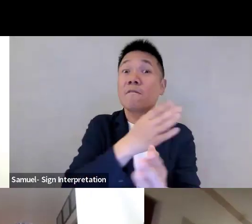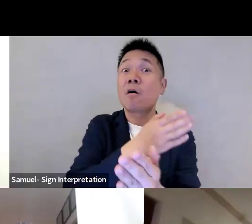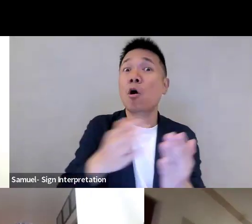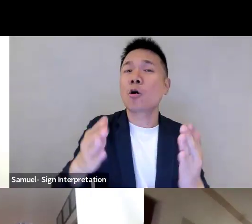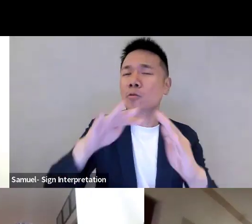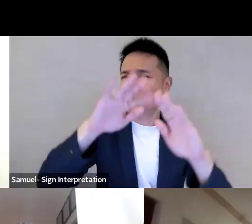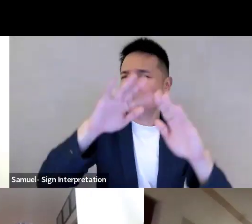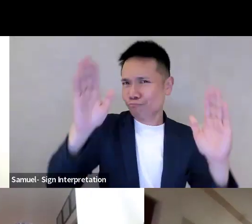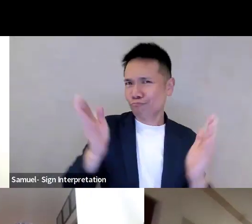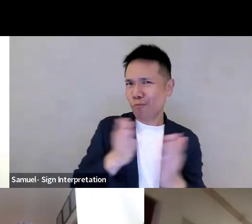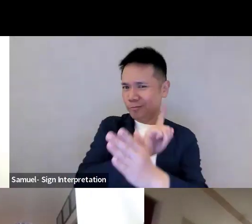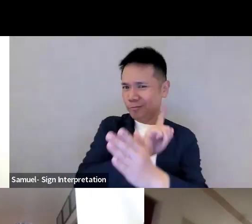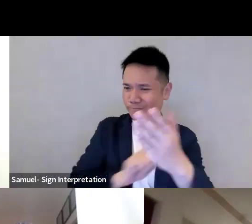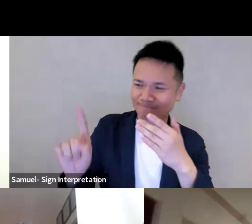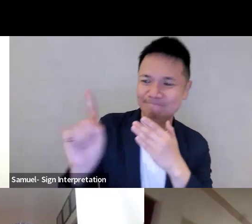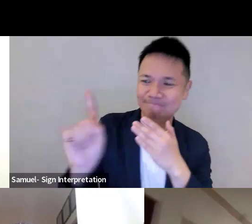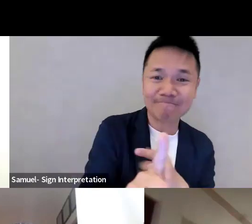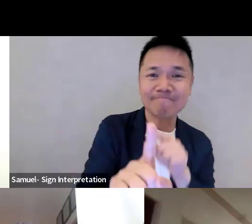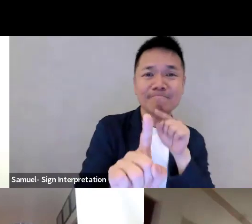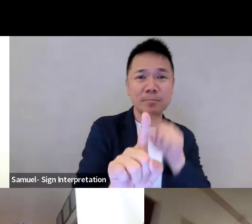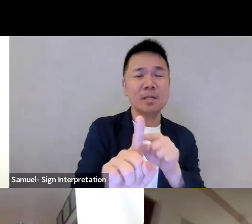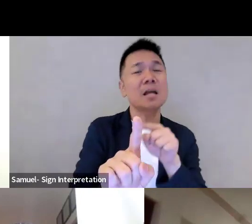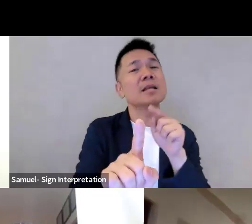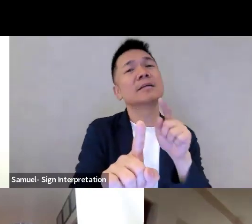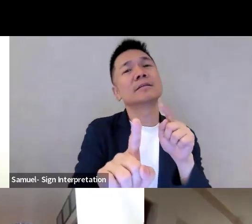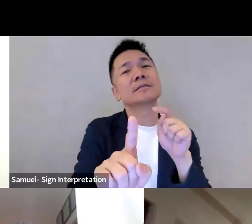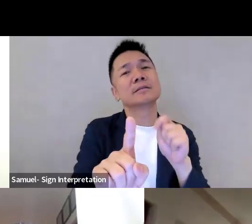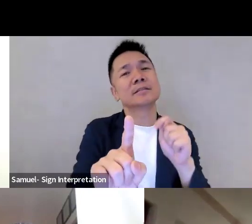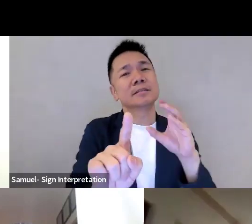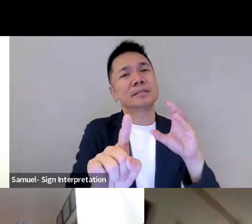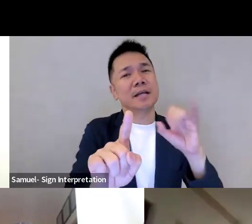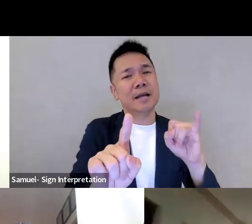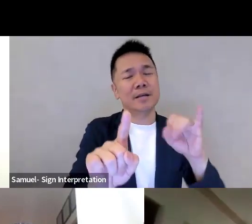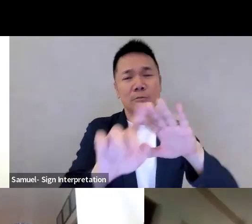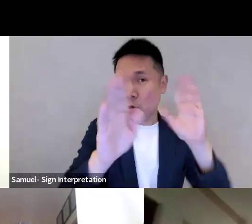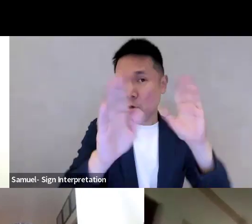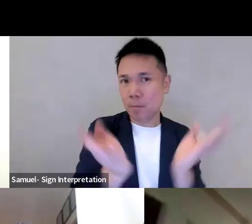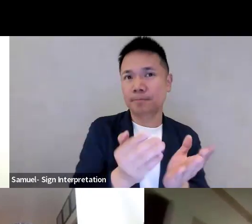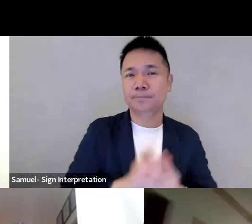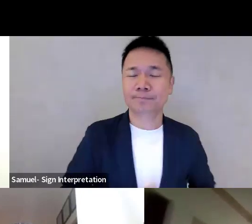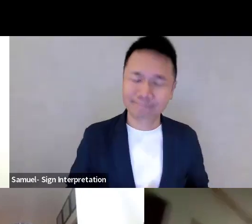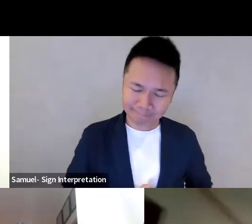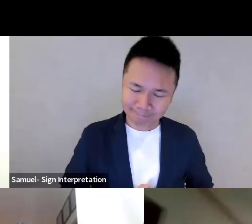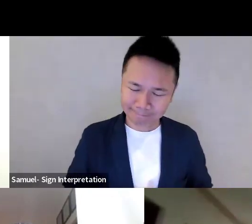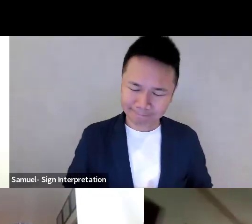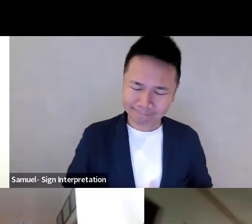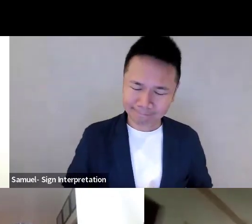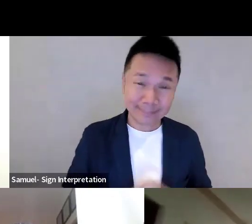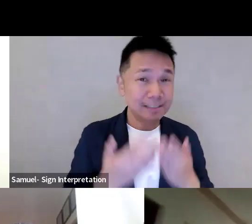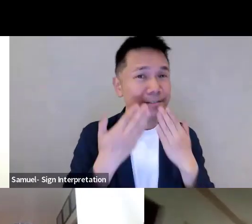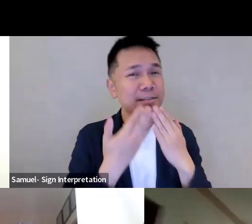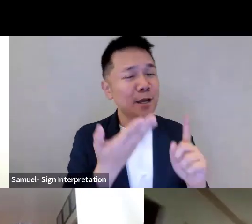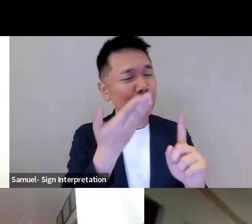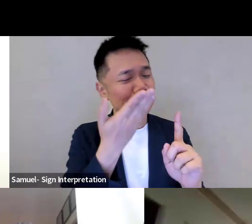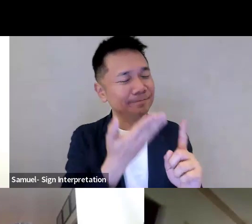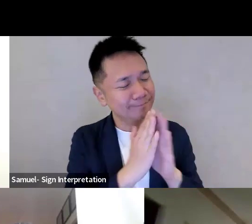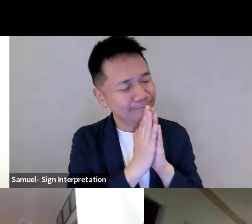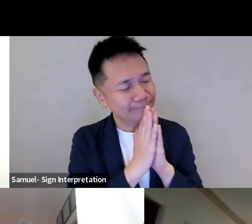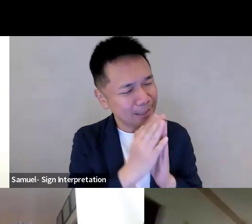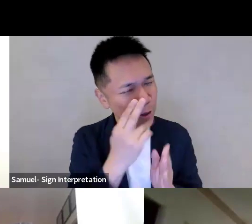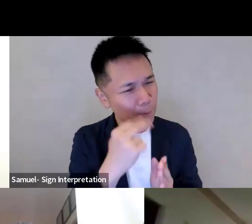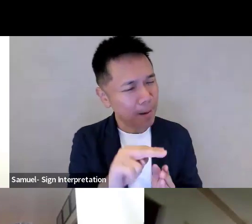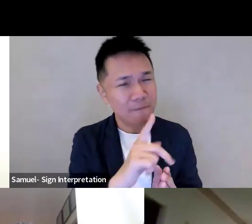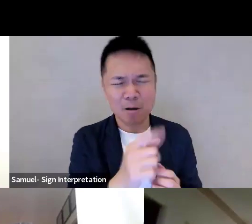我们希望呢，所有的这个都需要全部的把它融合在一起，这也就是我们 TCI 想要做